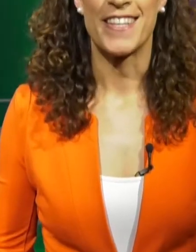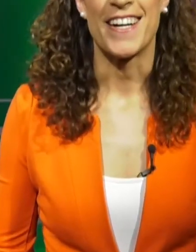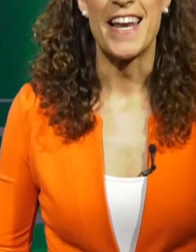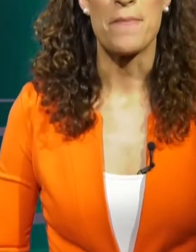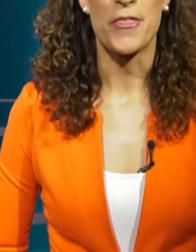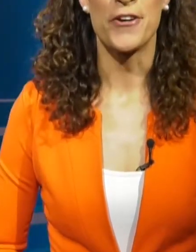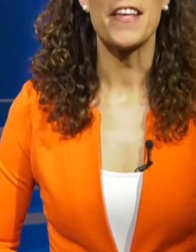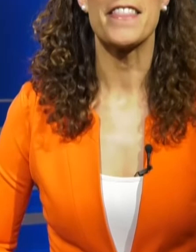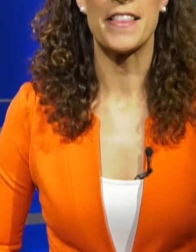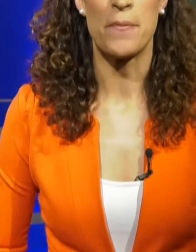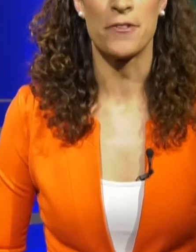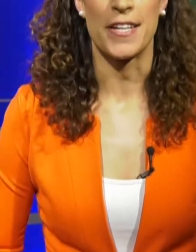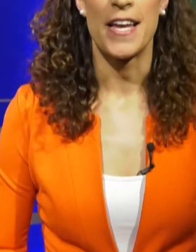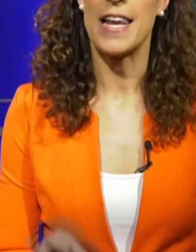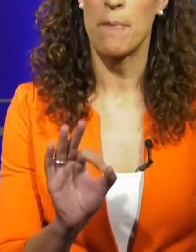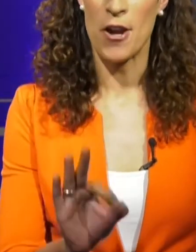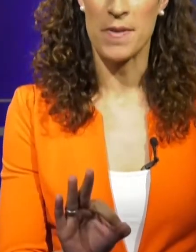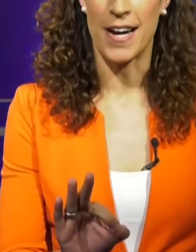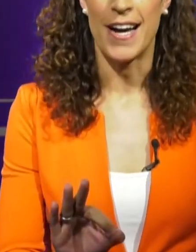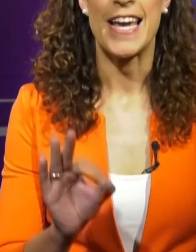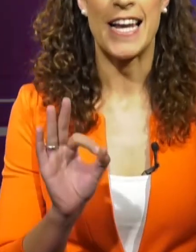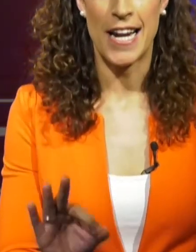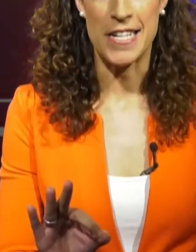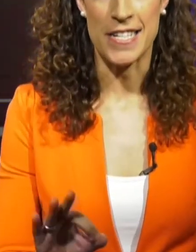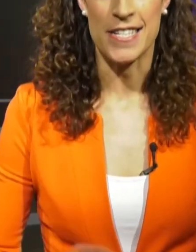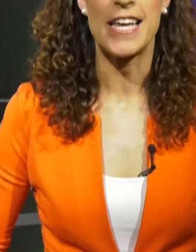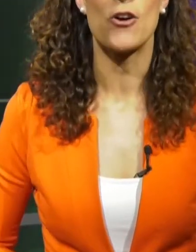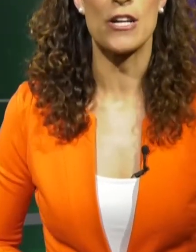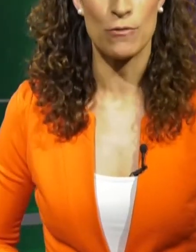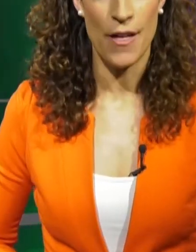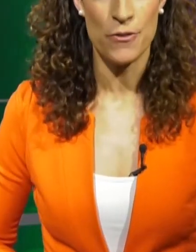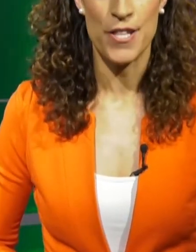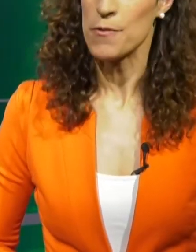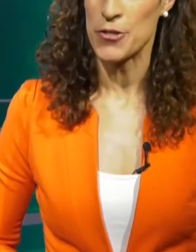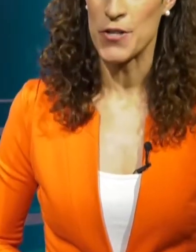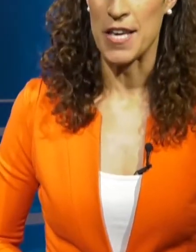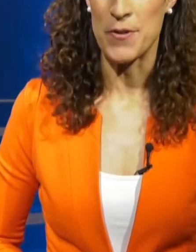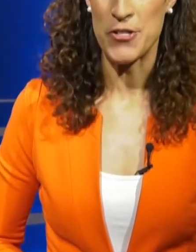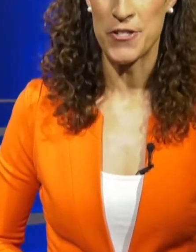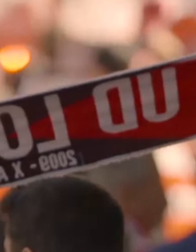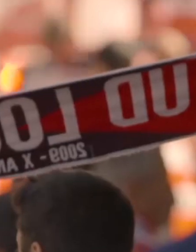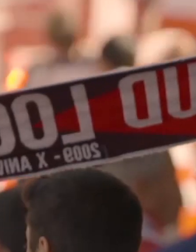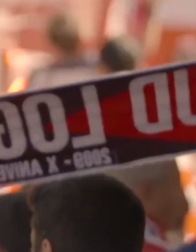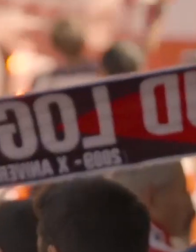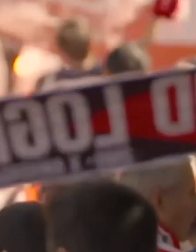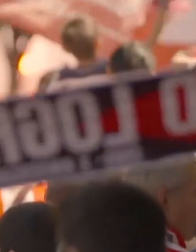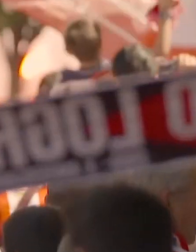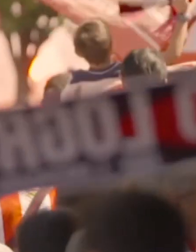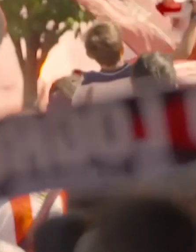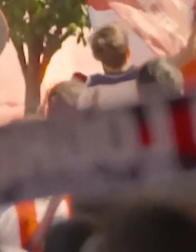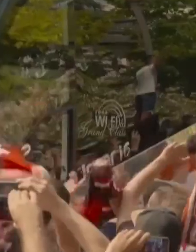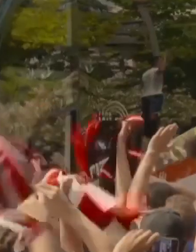Donde no falta la emoción del deporte, la polémica, el análisis y los resultados de nuestros equipos.